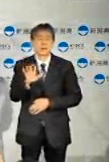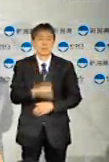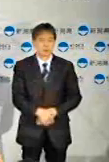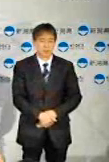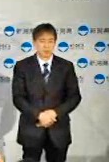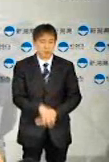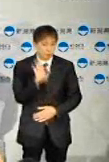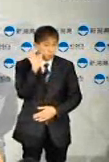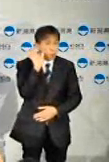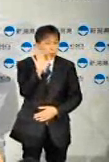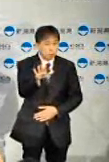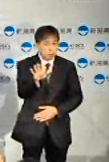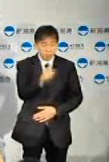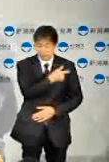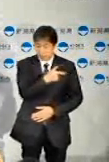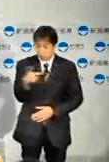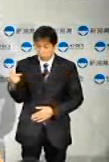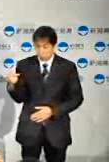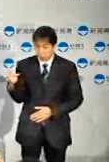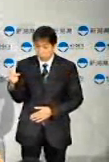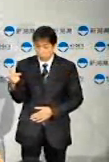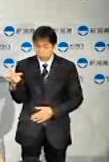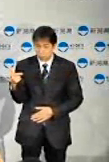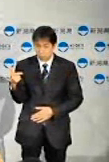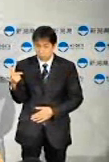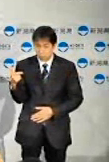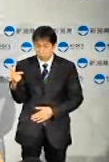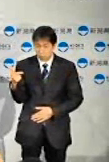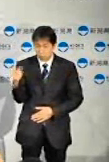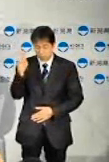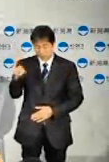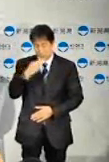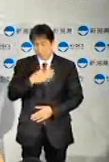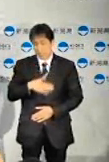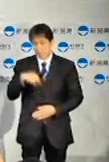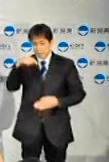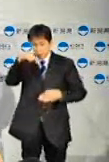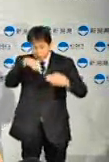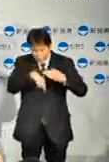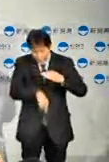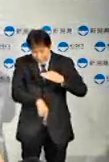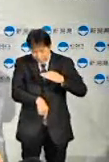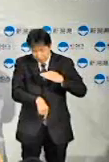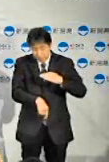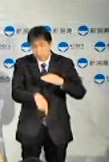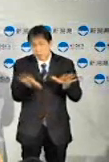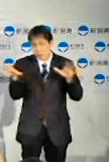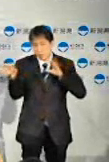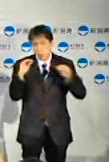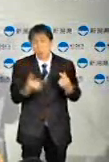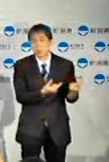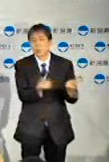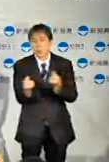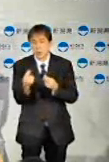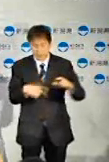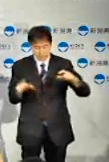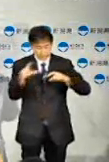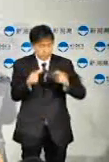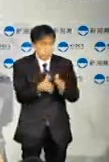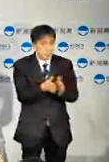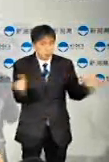から、これからもですね、引き続き、理解を深める、情報共有をさらに広